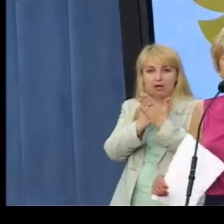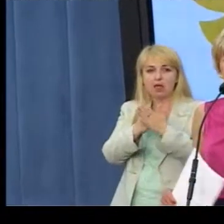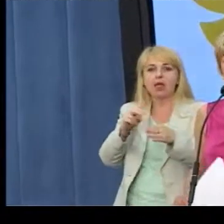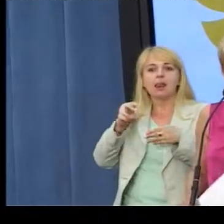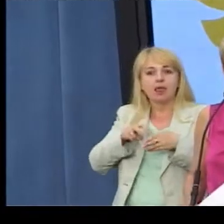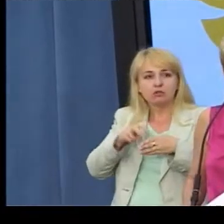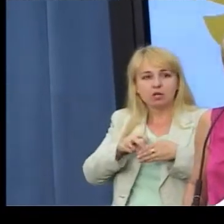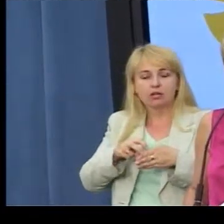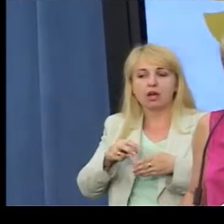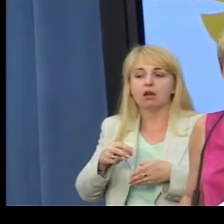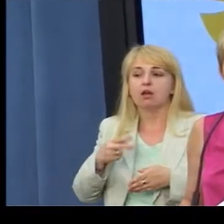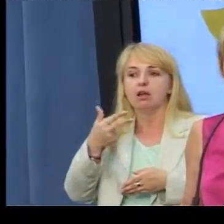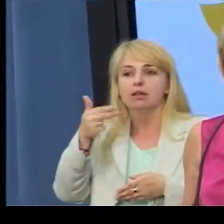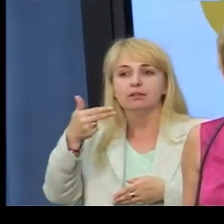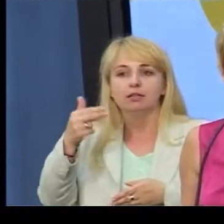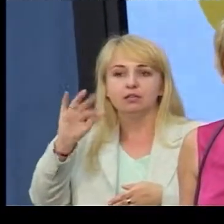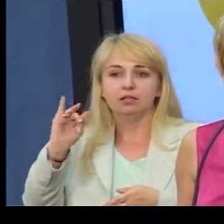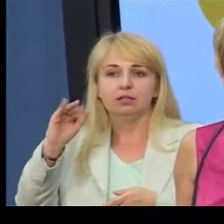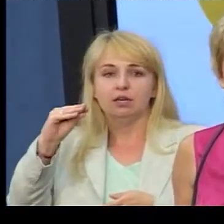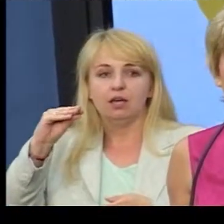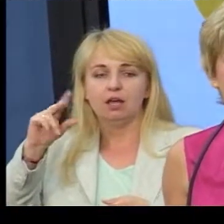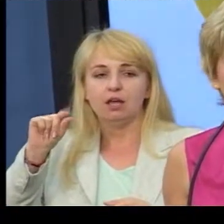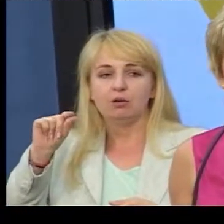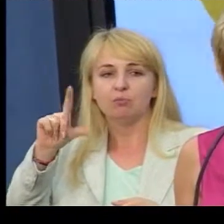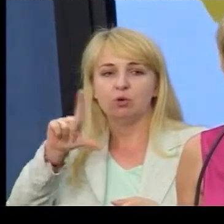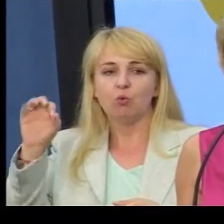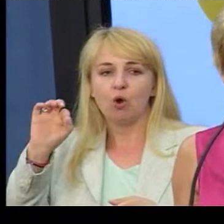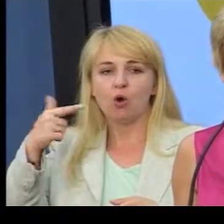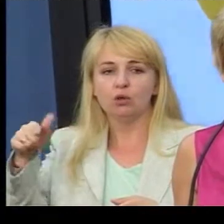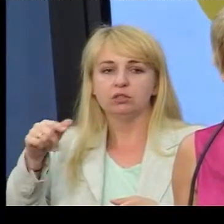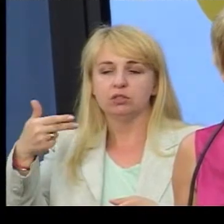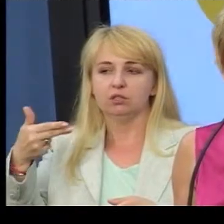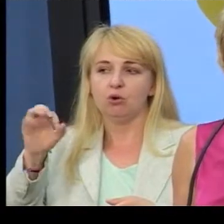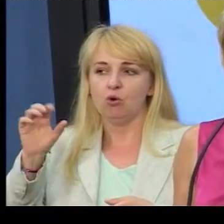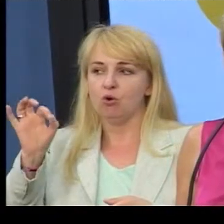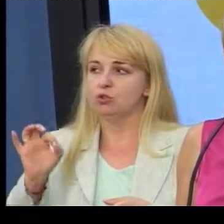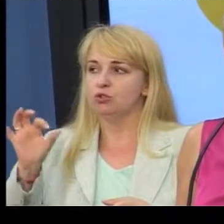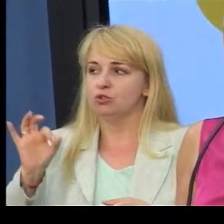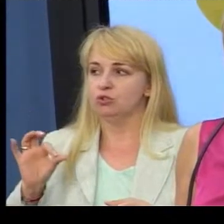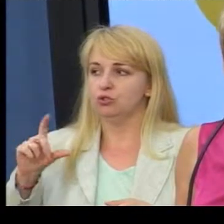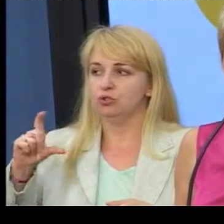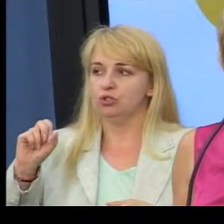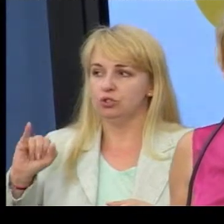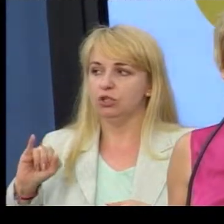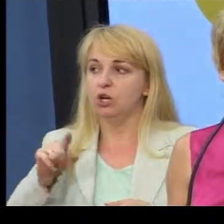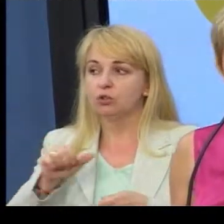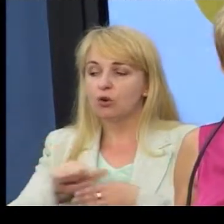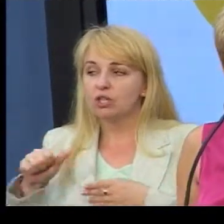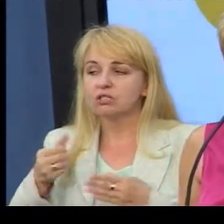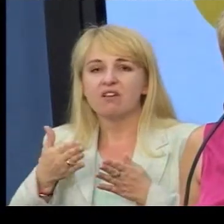to część grupy zajmująca się programem reformy służby zdrowia w Polsce. Ponieważ jest to